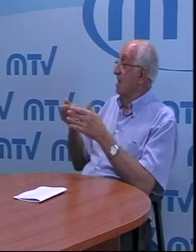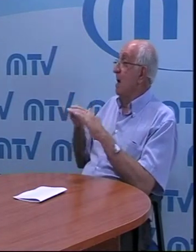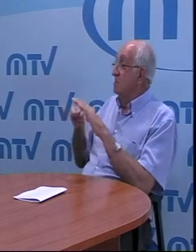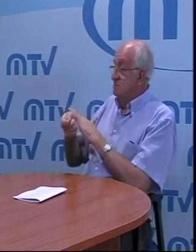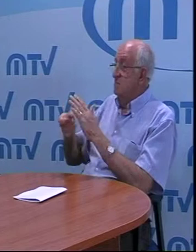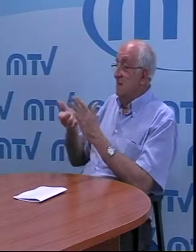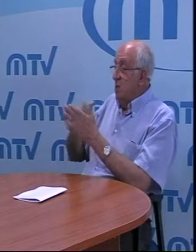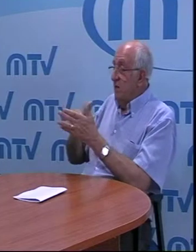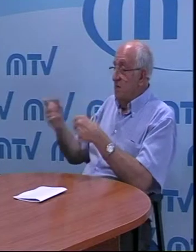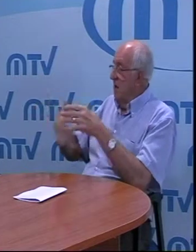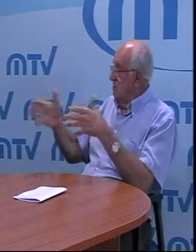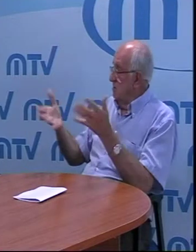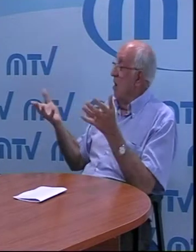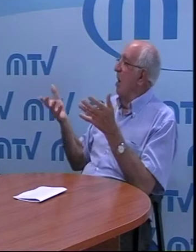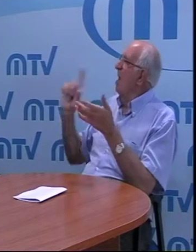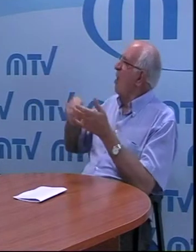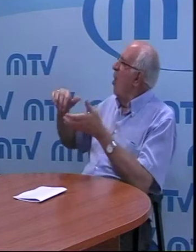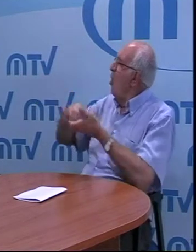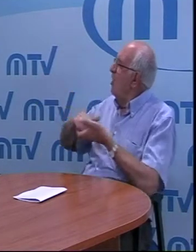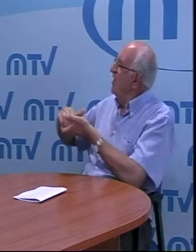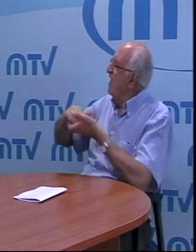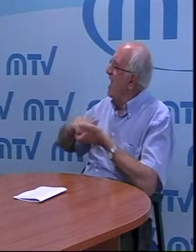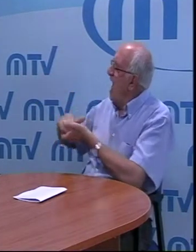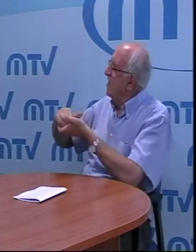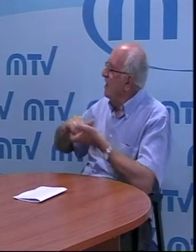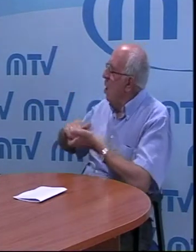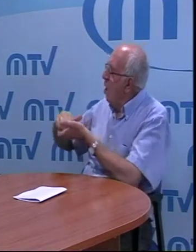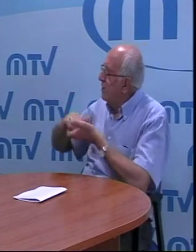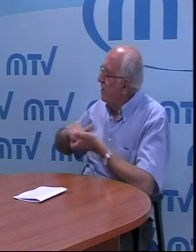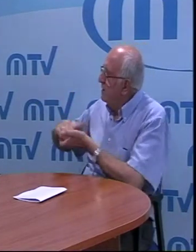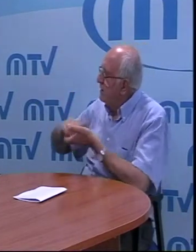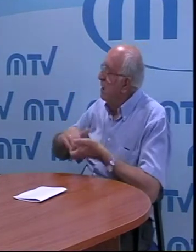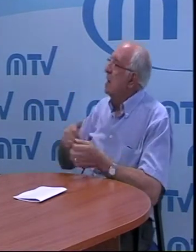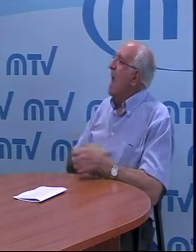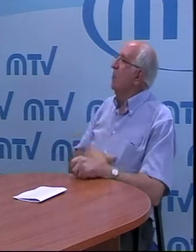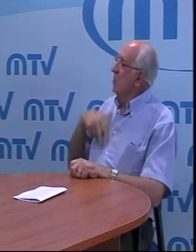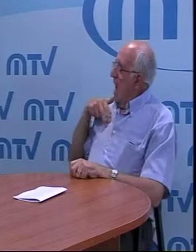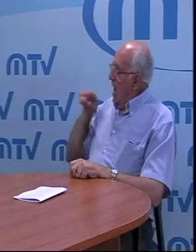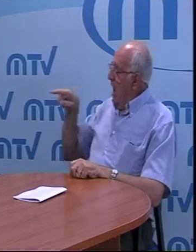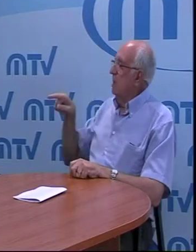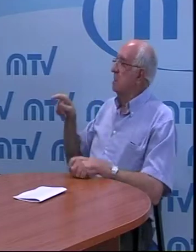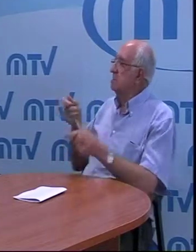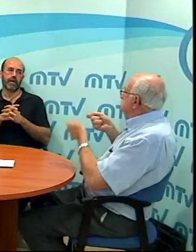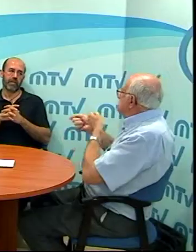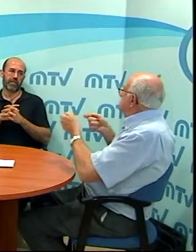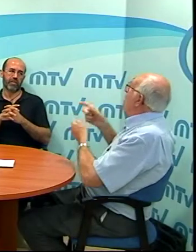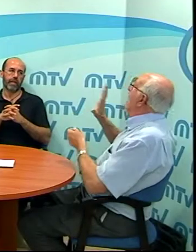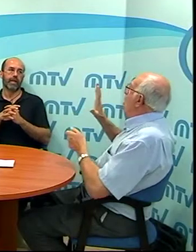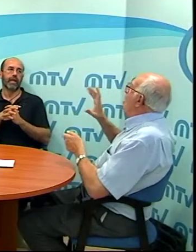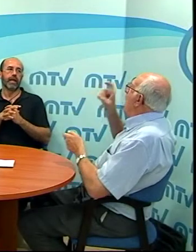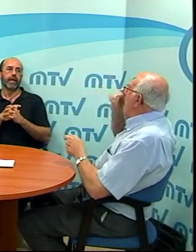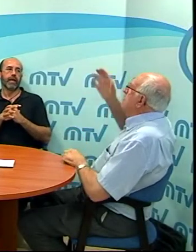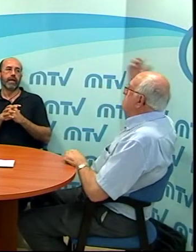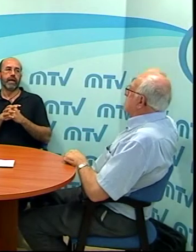la lengua de signos, y por lo cual también se reconoció el intérprete, la figura profesional del intérprete a nivel